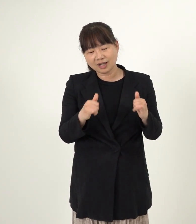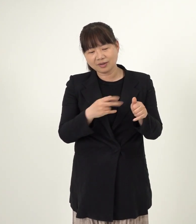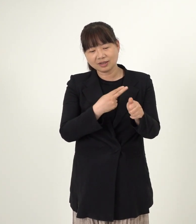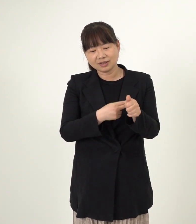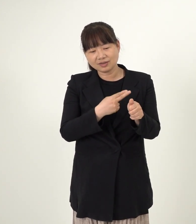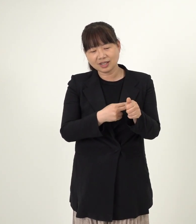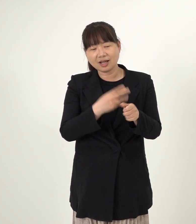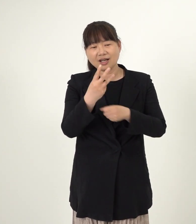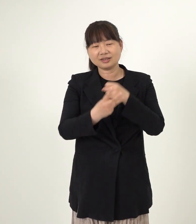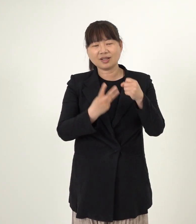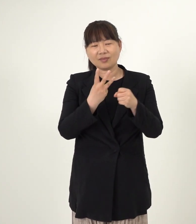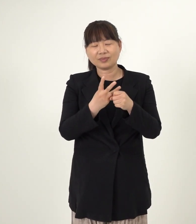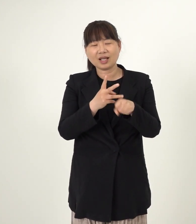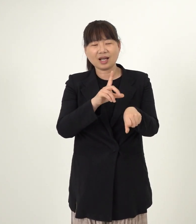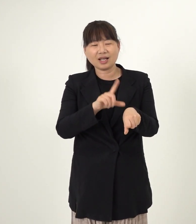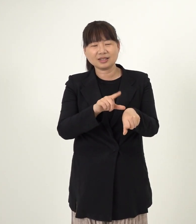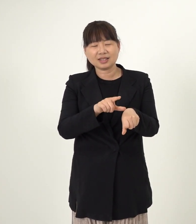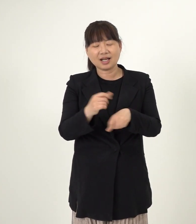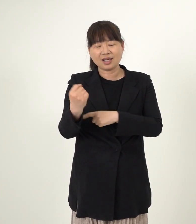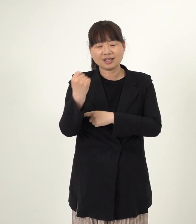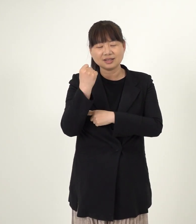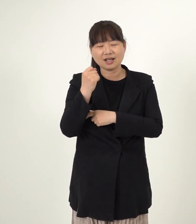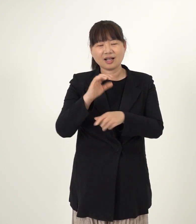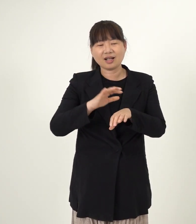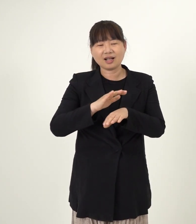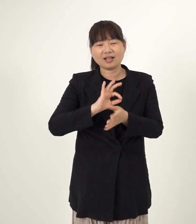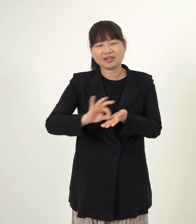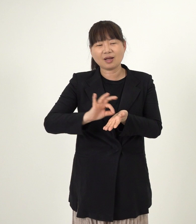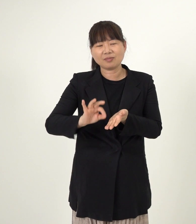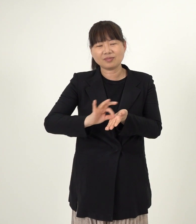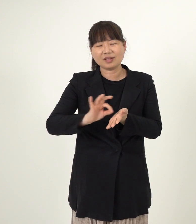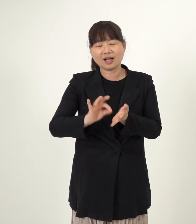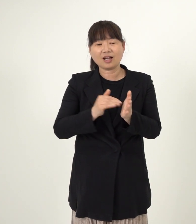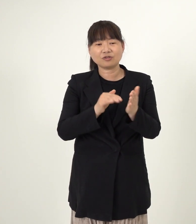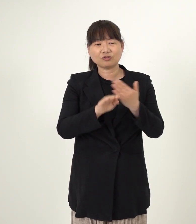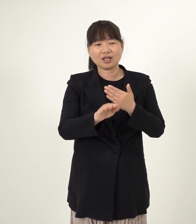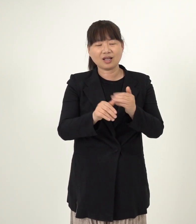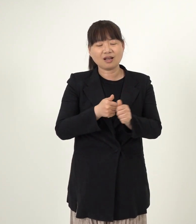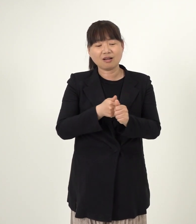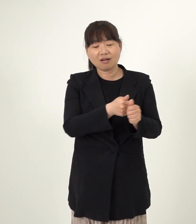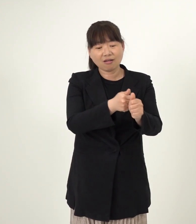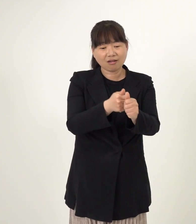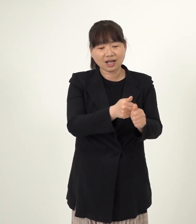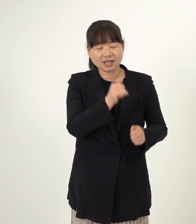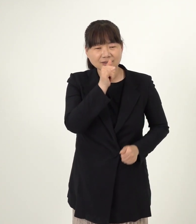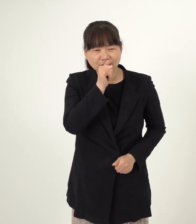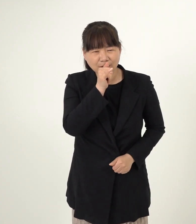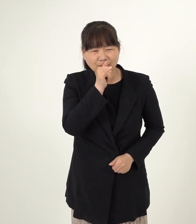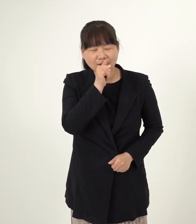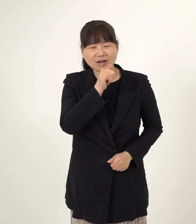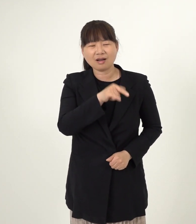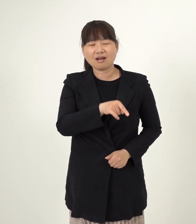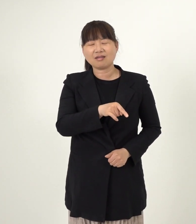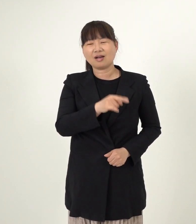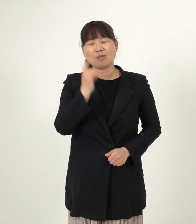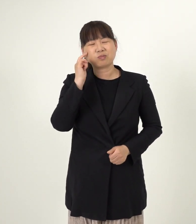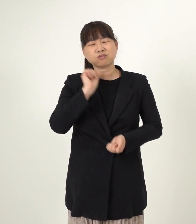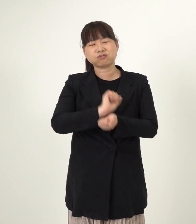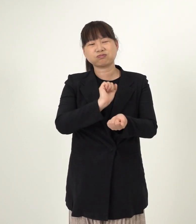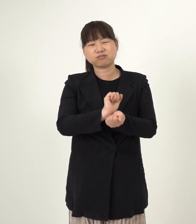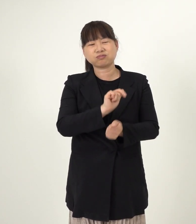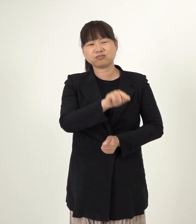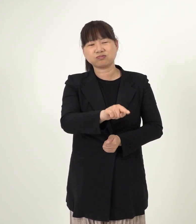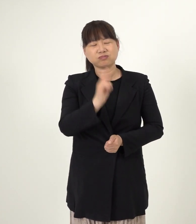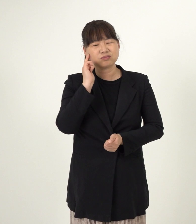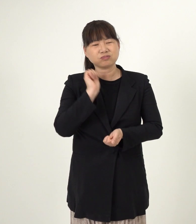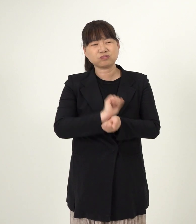선생이라고 3년씩이나 시간, 에너지 낭비해 가면서 내가 쫓아다녔나? 어휴, 멍텅구리 같은 놈, 멍텅구리